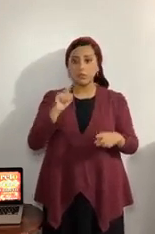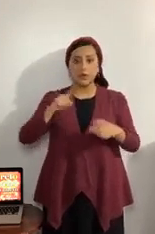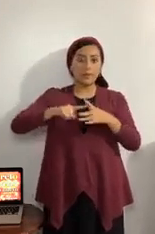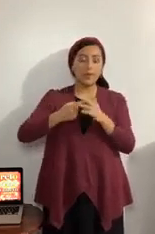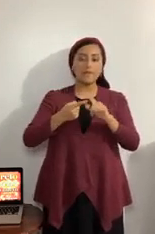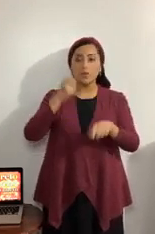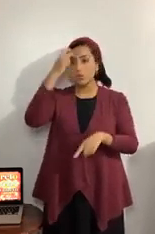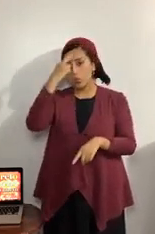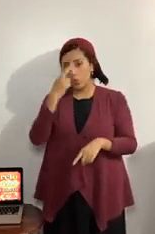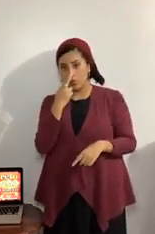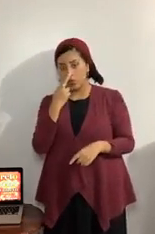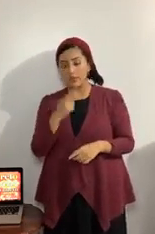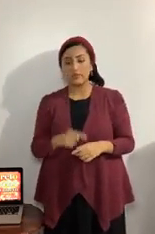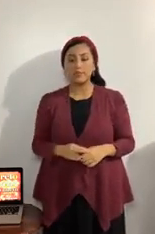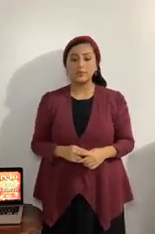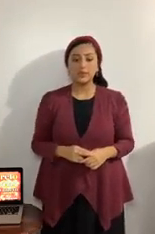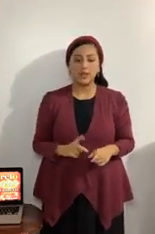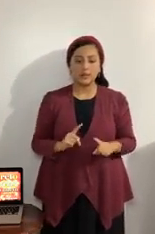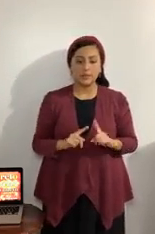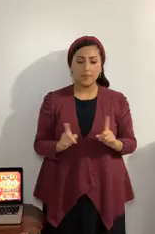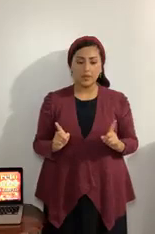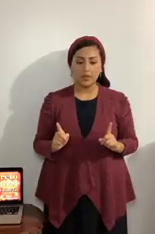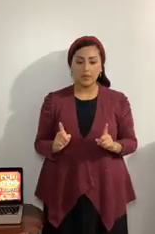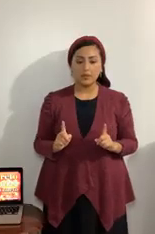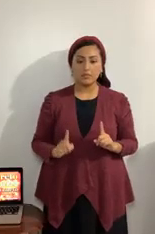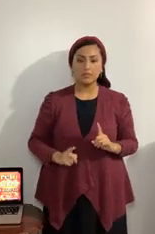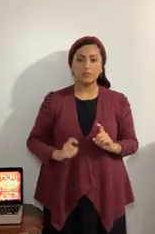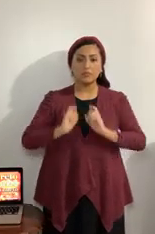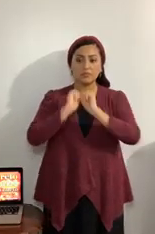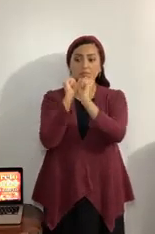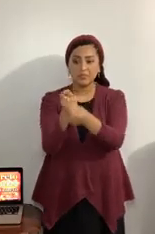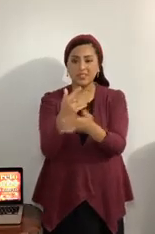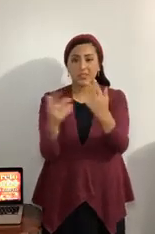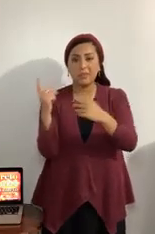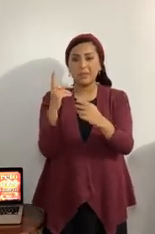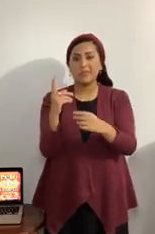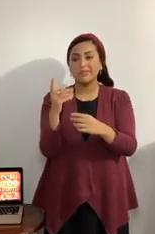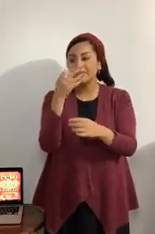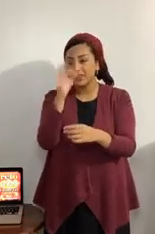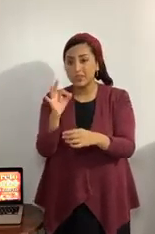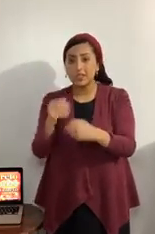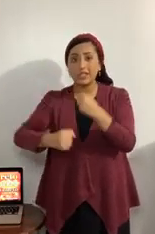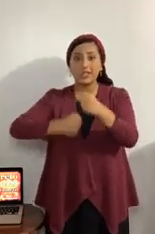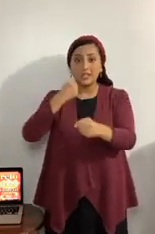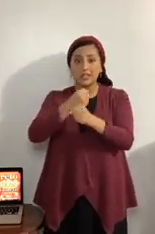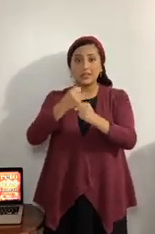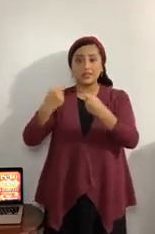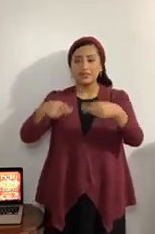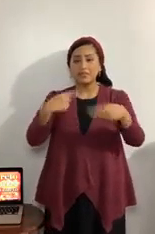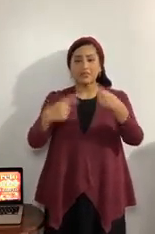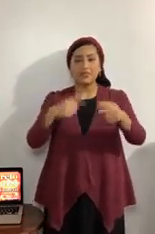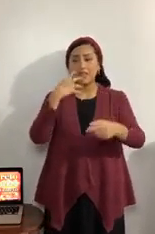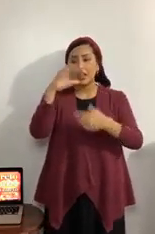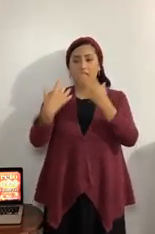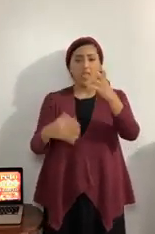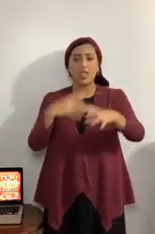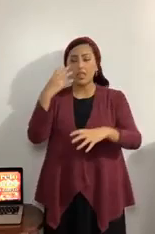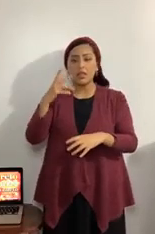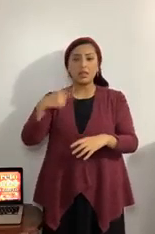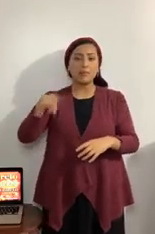Roma, pero se regalan una cosa insignificante y el resto del año se están peleando y gritándose porque son impíos, porque no